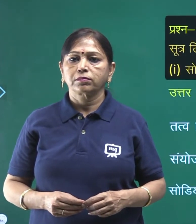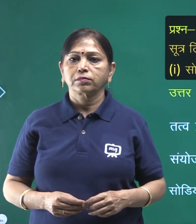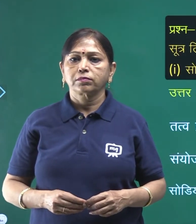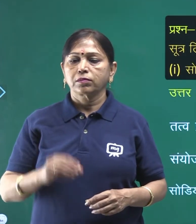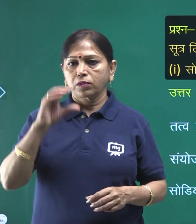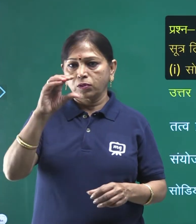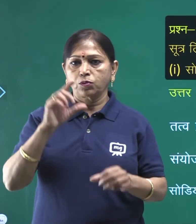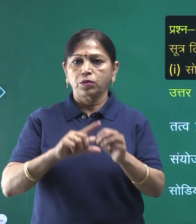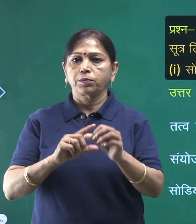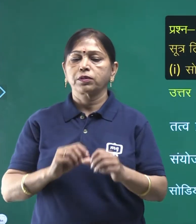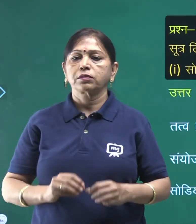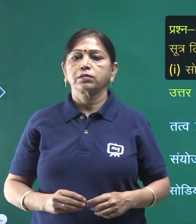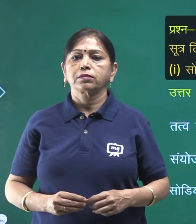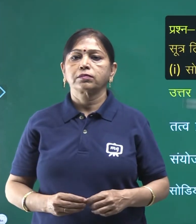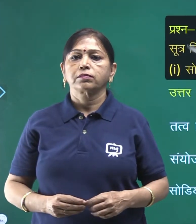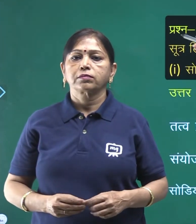लघुत्तरात्मक प्रश्न।